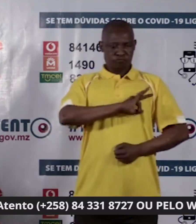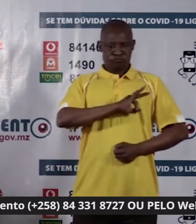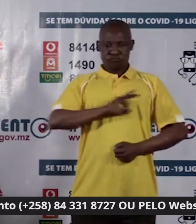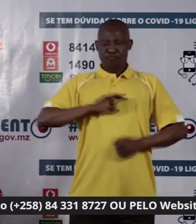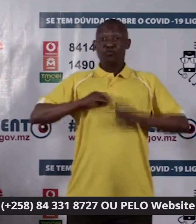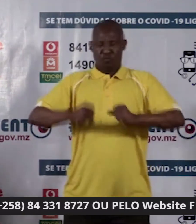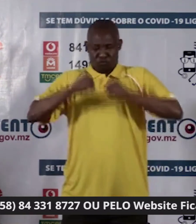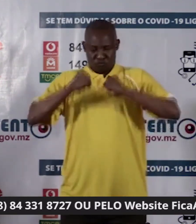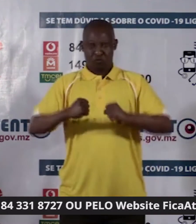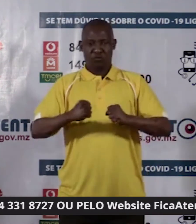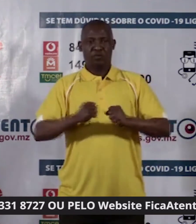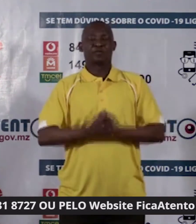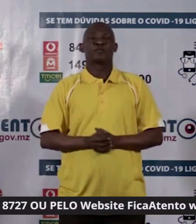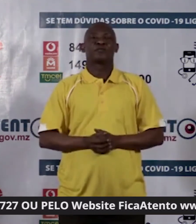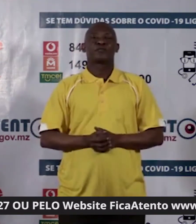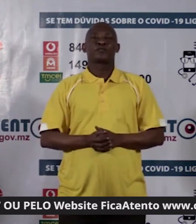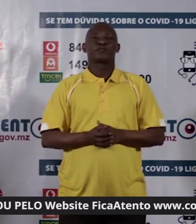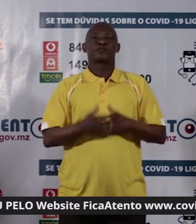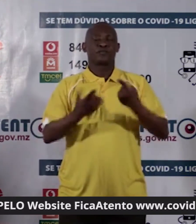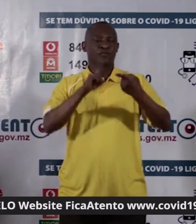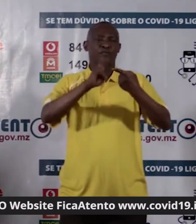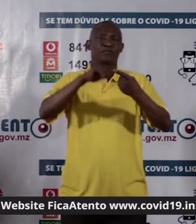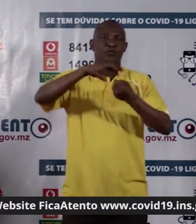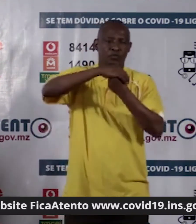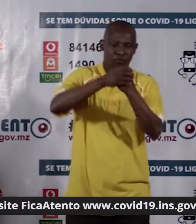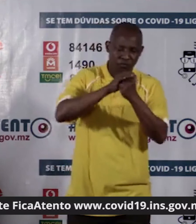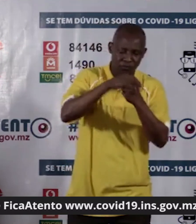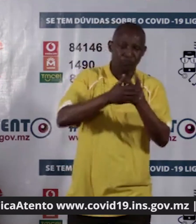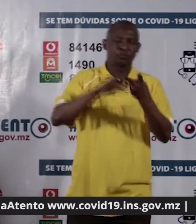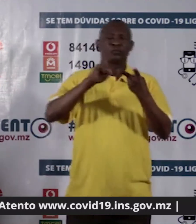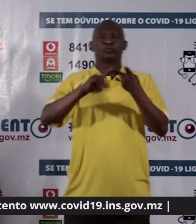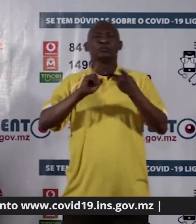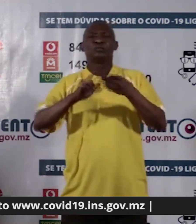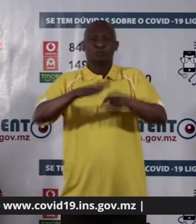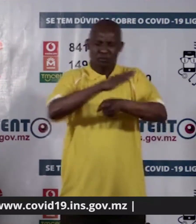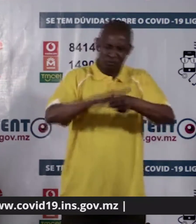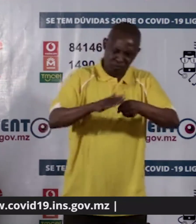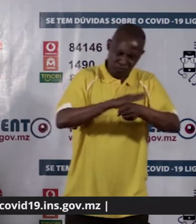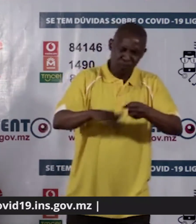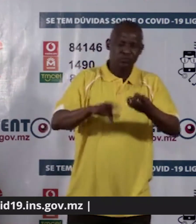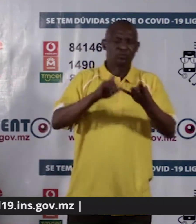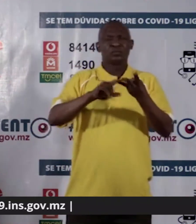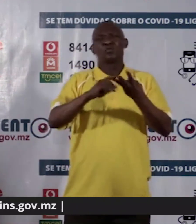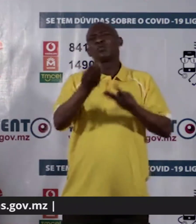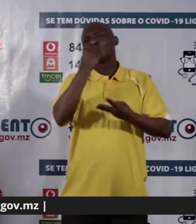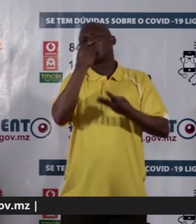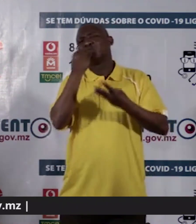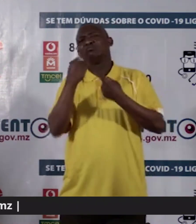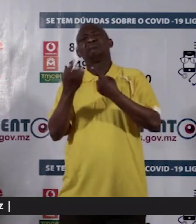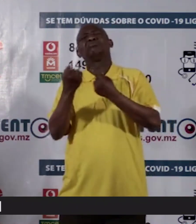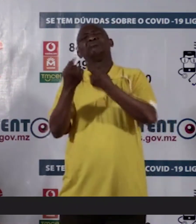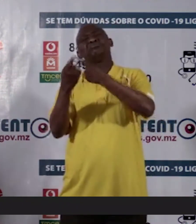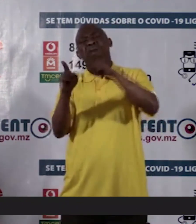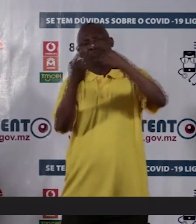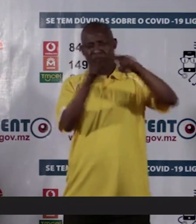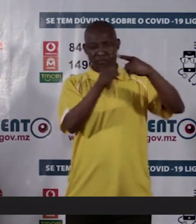nosso corpo contra a doença, que vão desde frutas e vegetais e outros alimentos que também contribuem